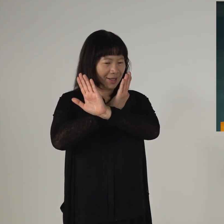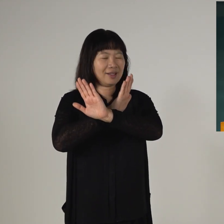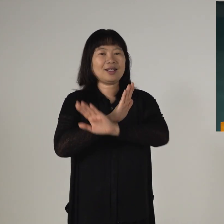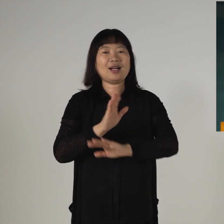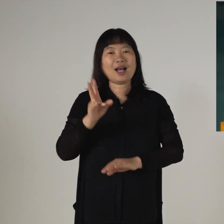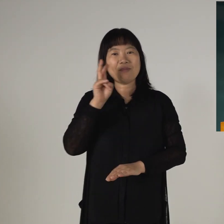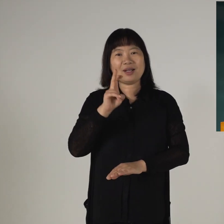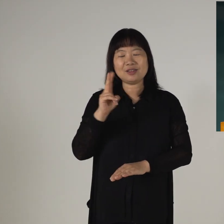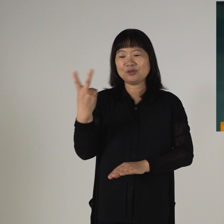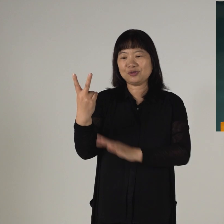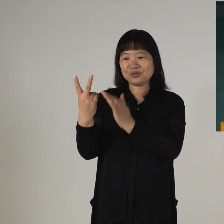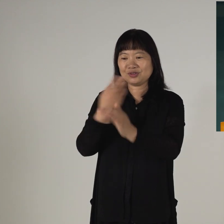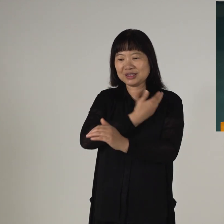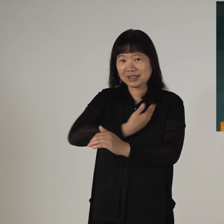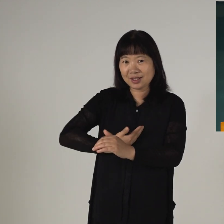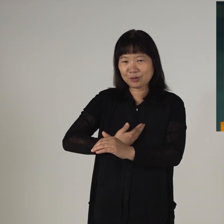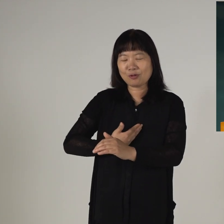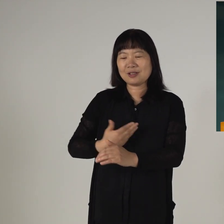경쟁심에서라도